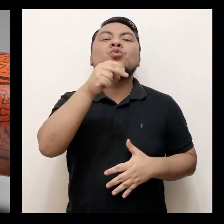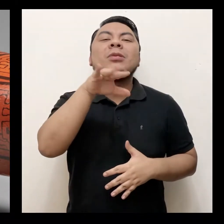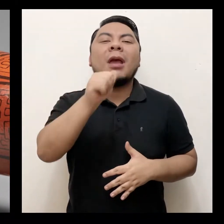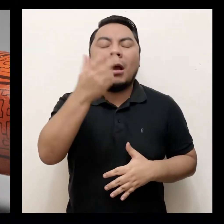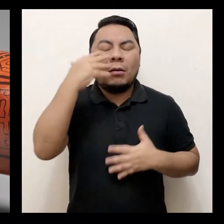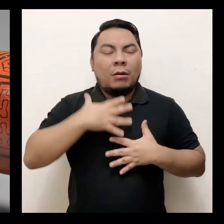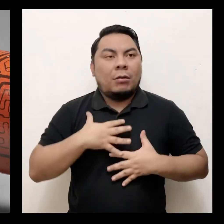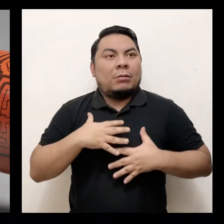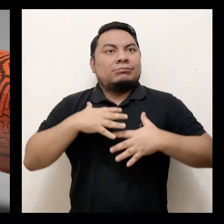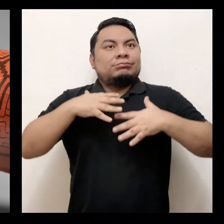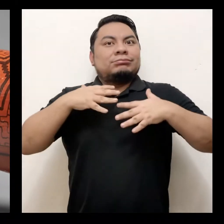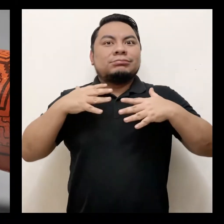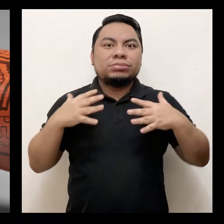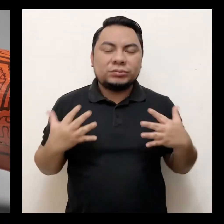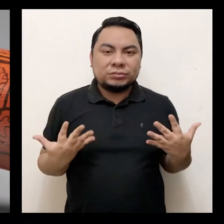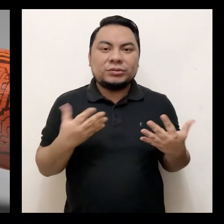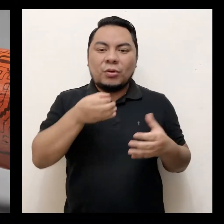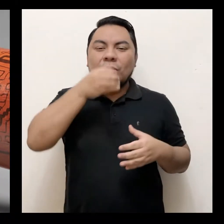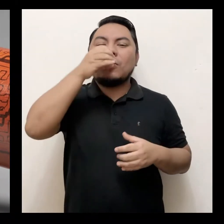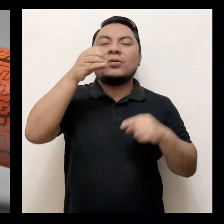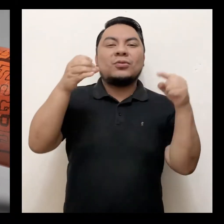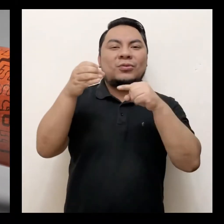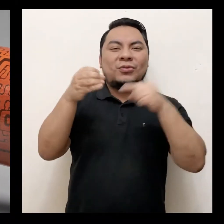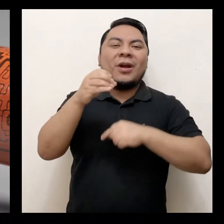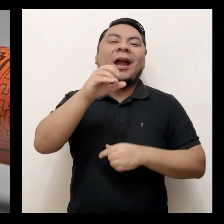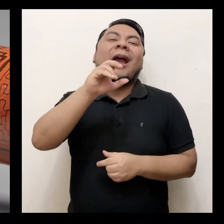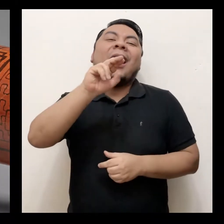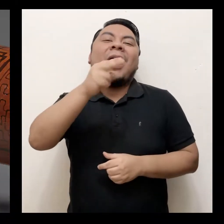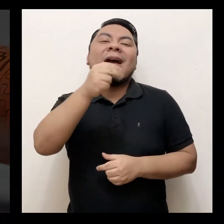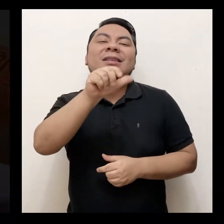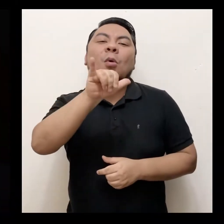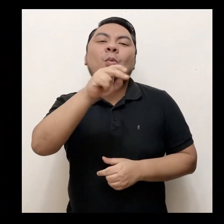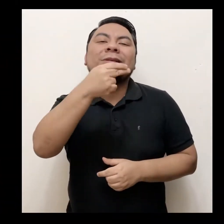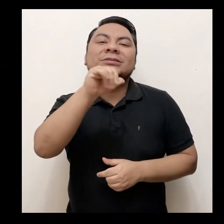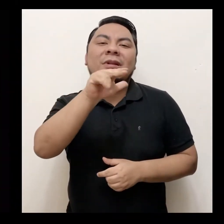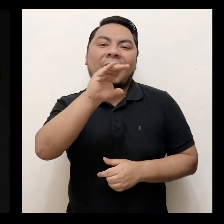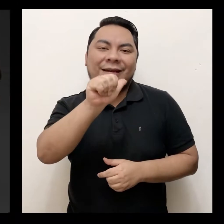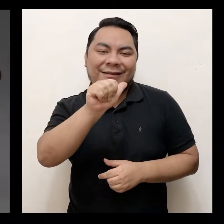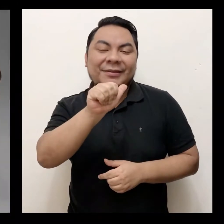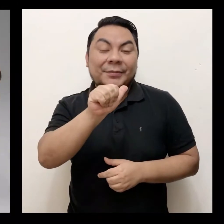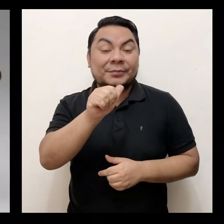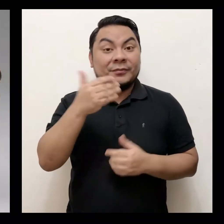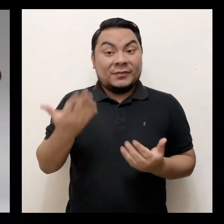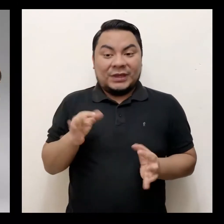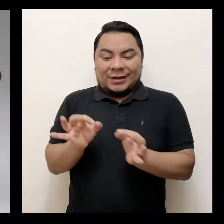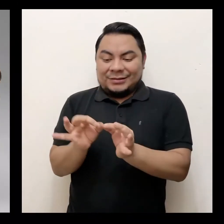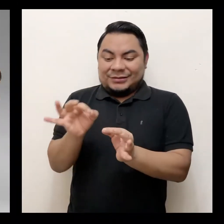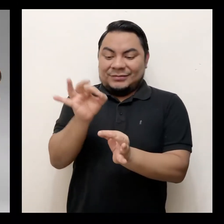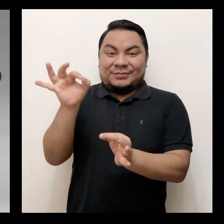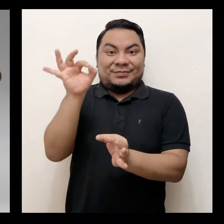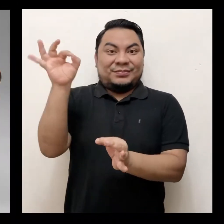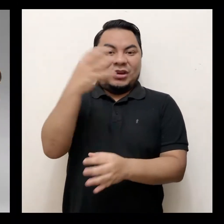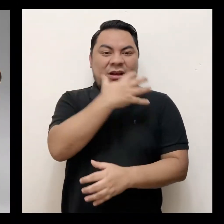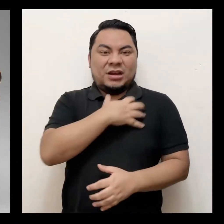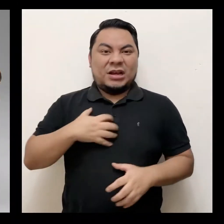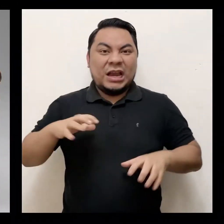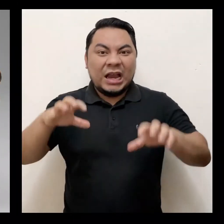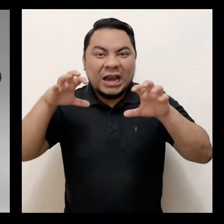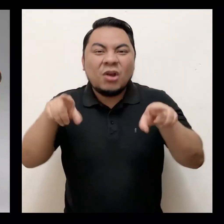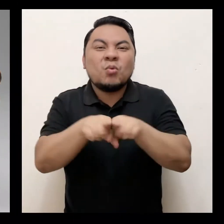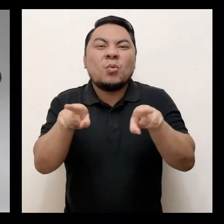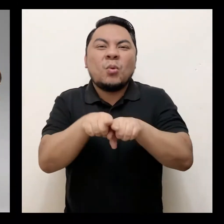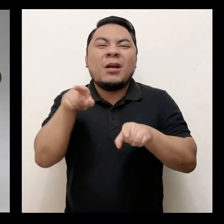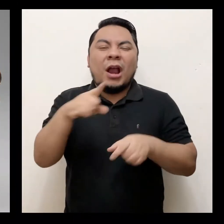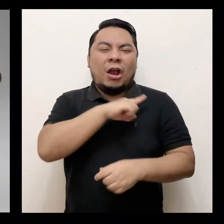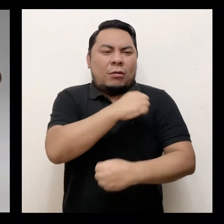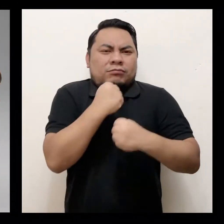chacruna. Así dio origen al brebaje conocido como ayahuasca. El espíritu del jaguar está asociado